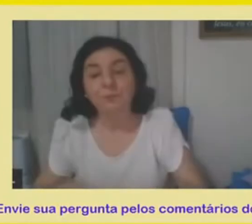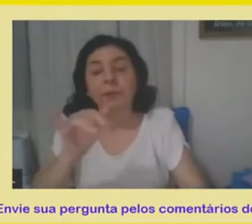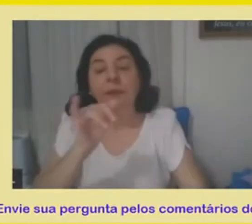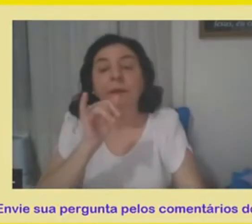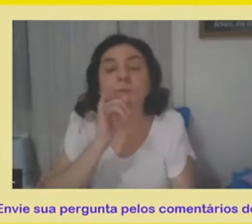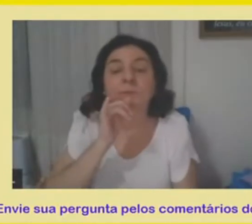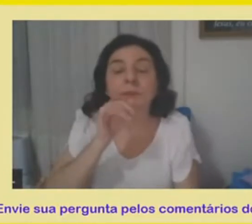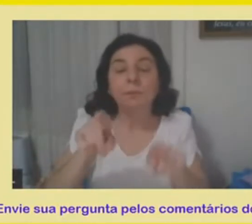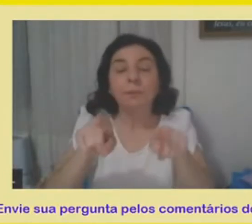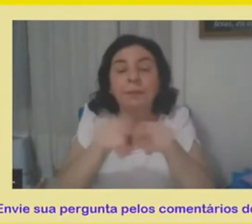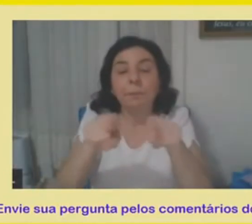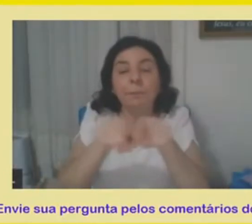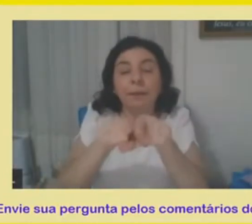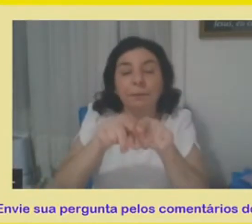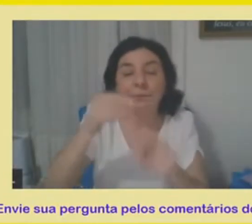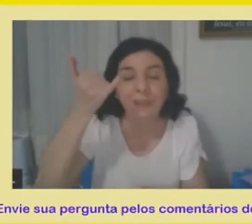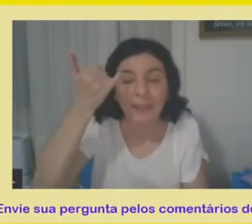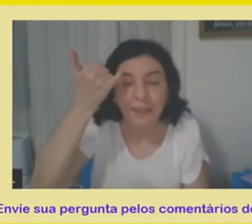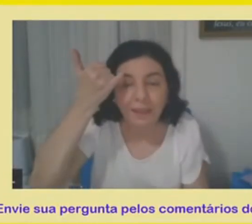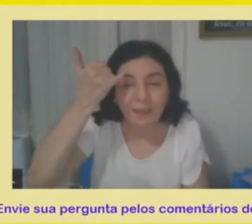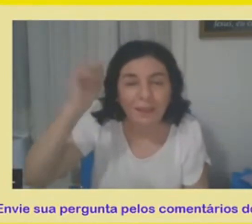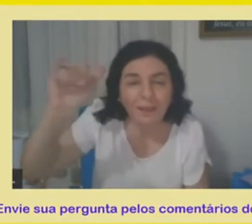ser maior.